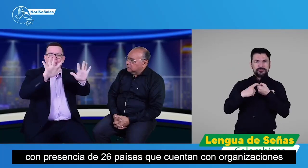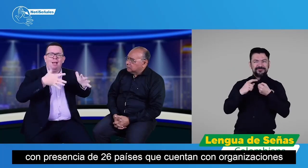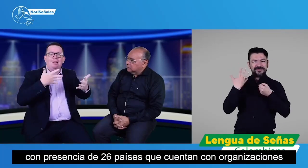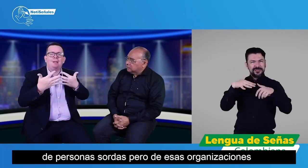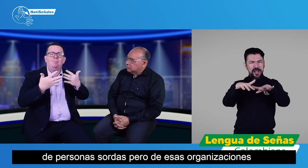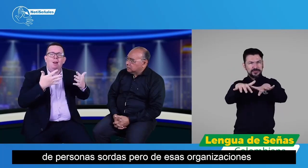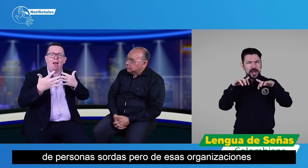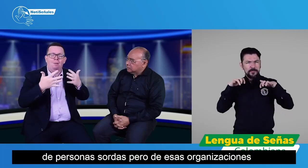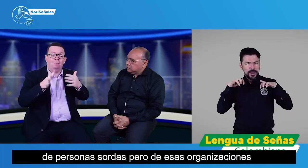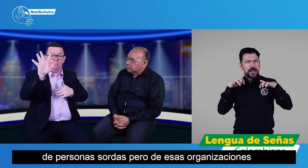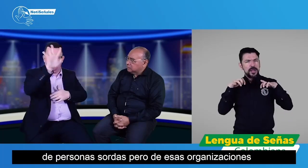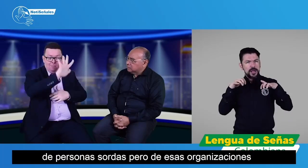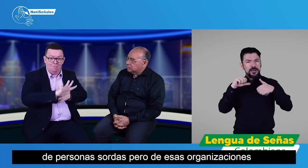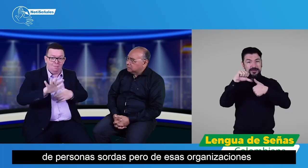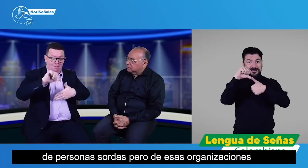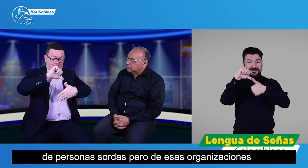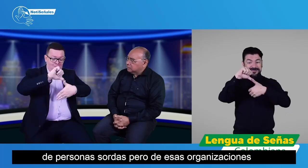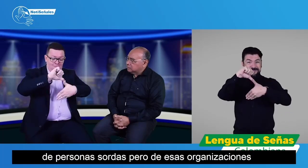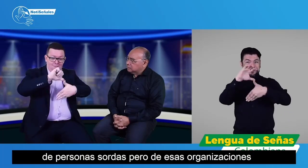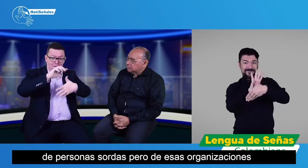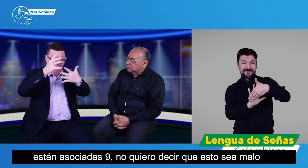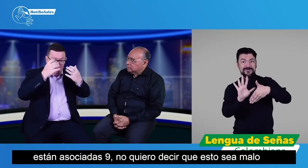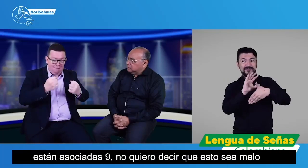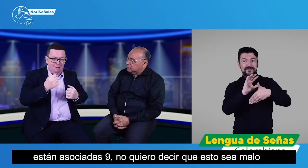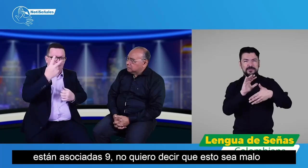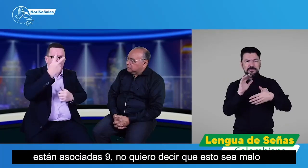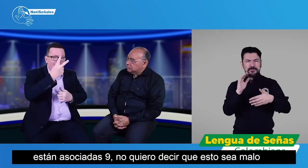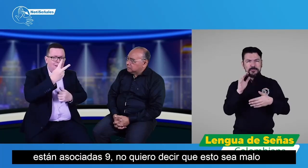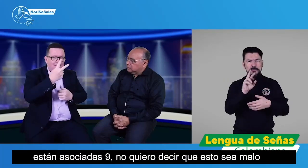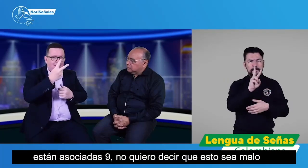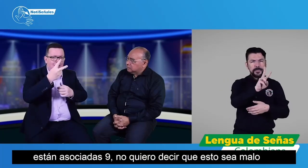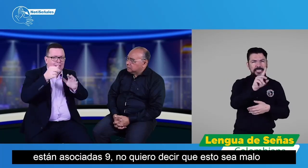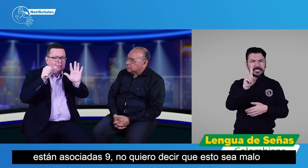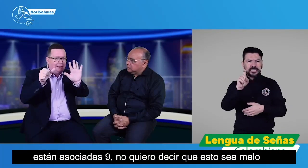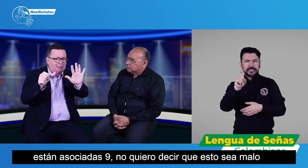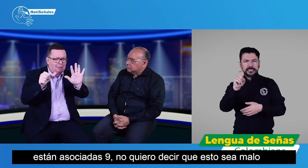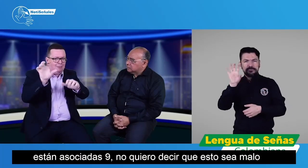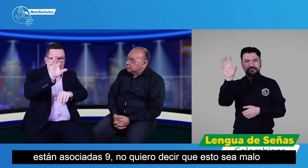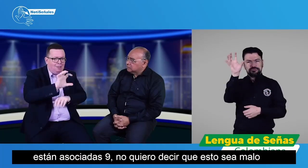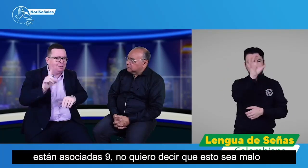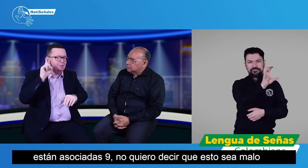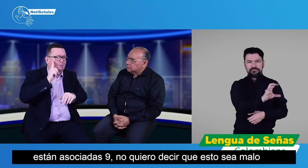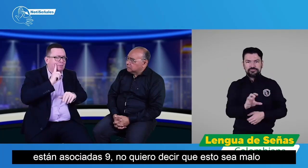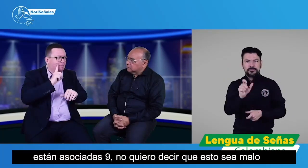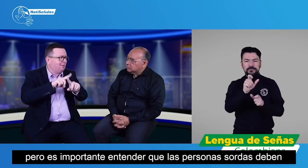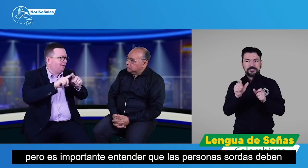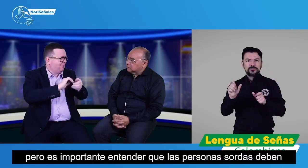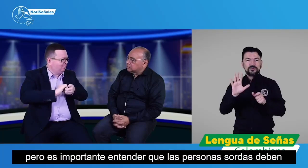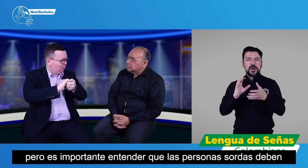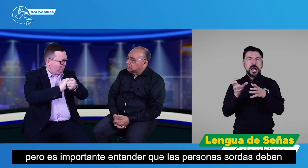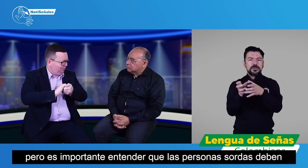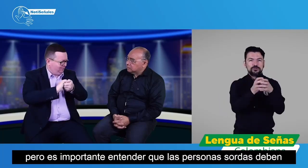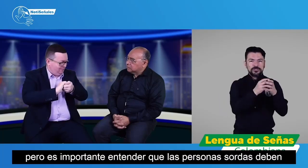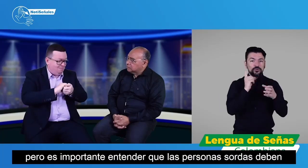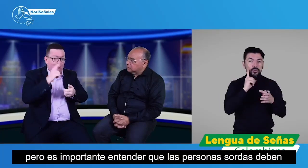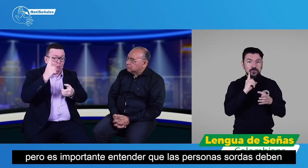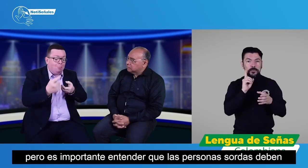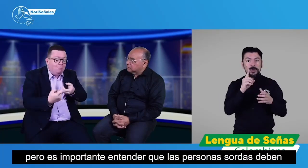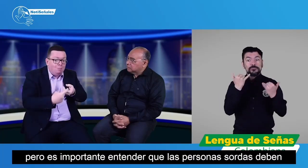organizaciones de personas sordas, pero esas organizaciones están asociadas nueve. No quiero decir que esto sea malo, pero es importante entender que las personas